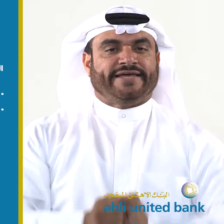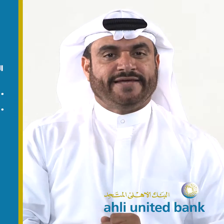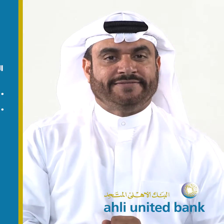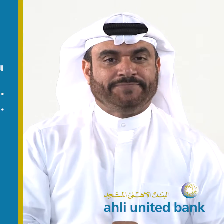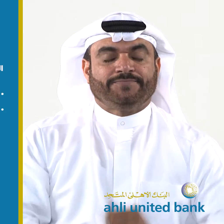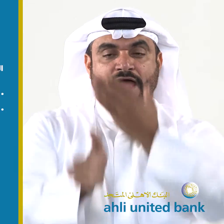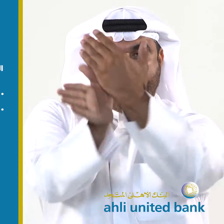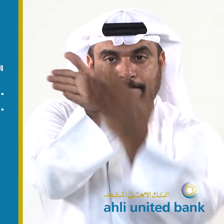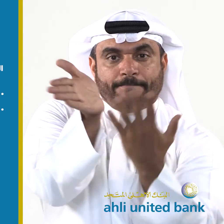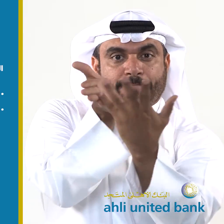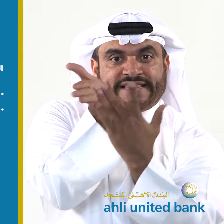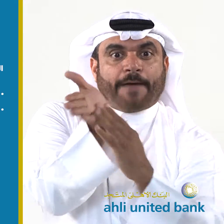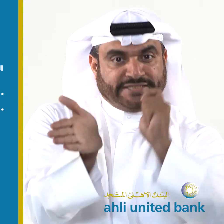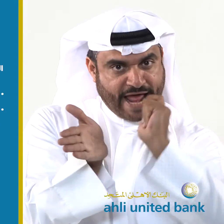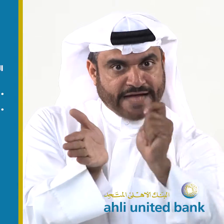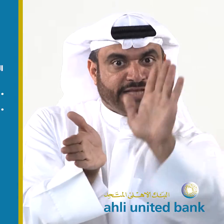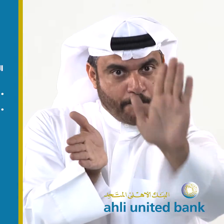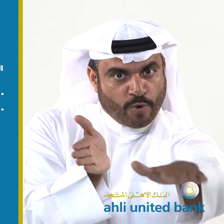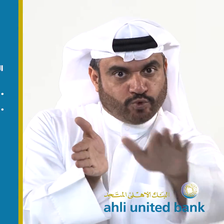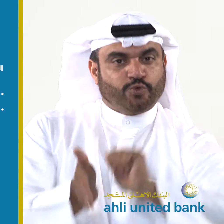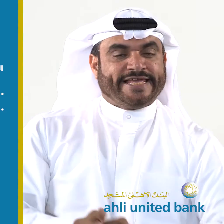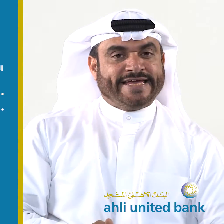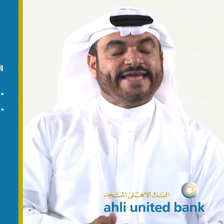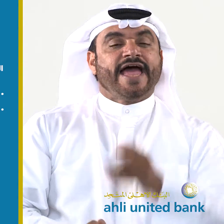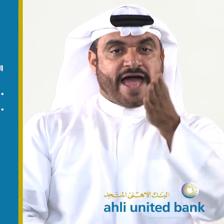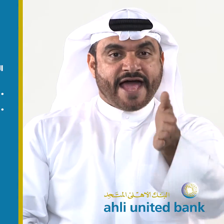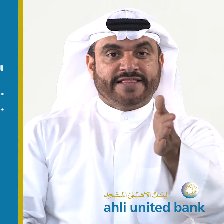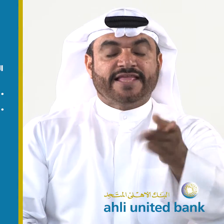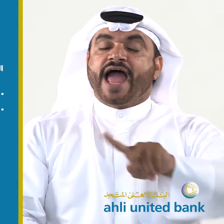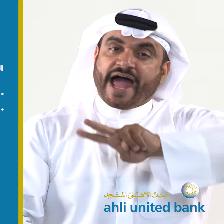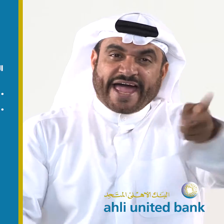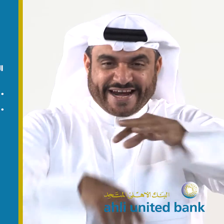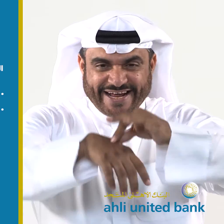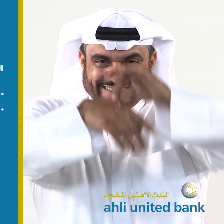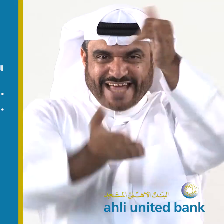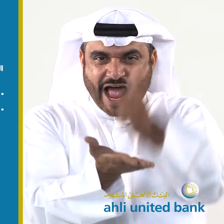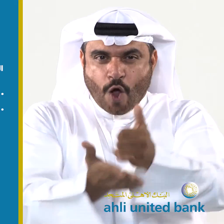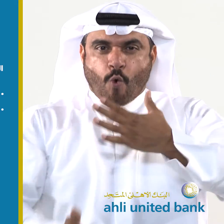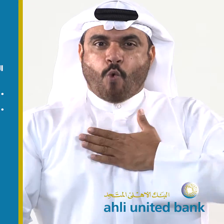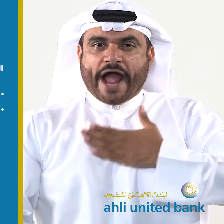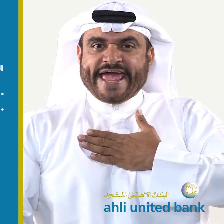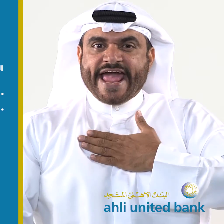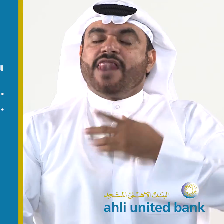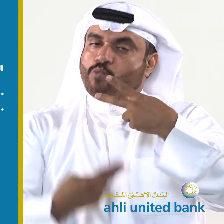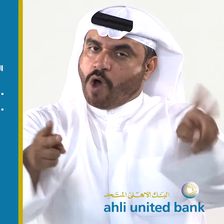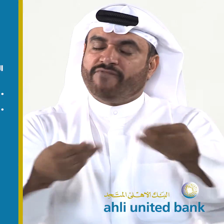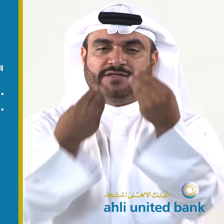مدنية صالحة، وكذلك الأمر في حال تفويض شخص آخر، وكيل، مفوض.